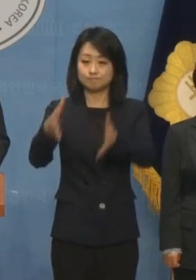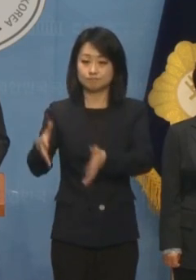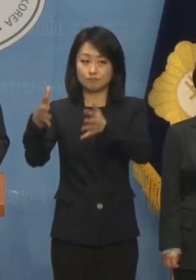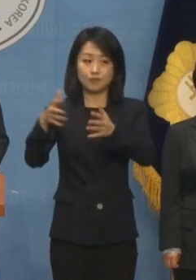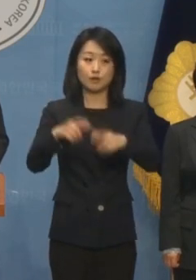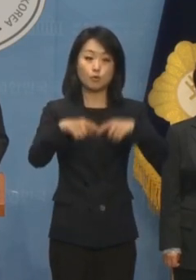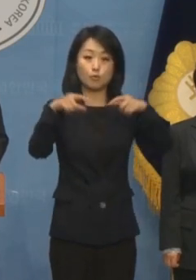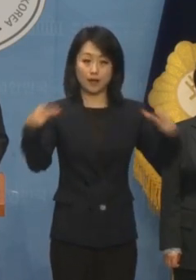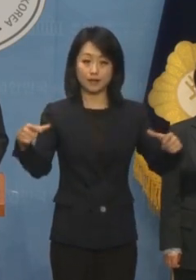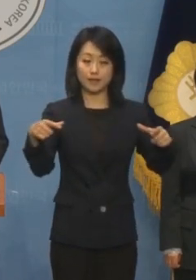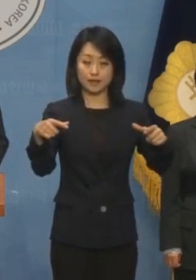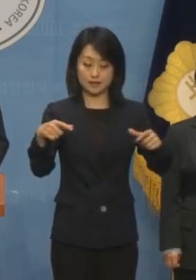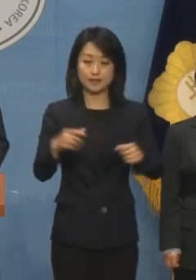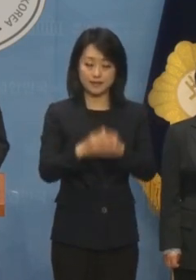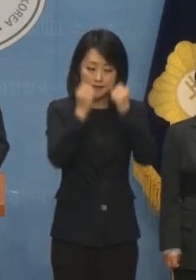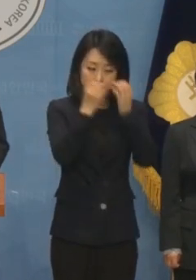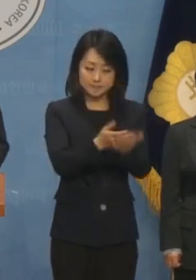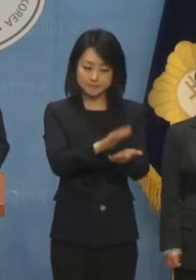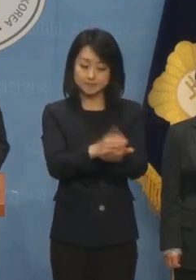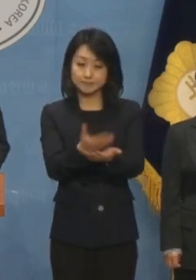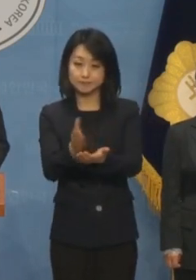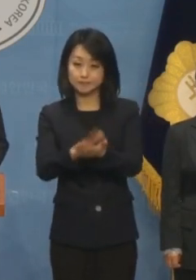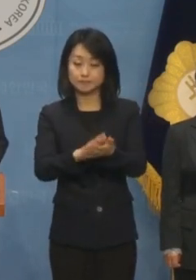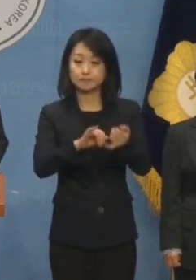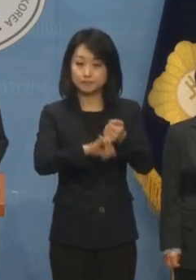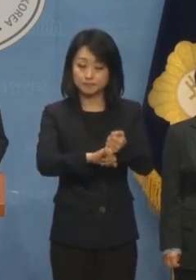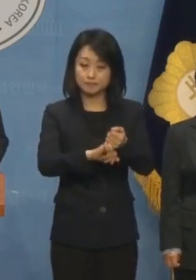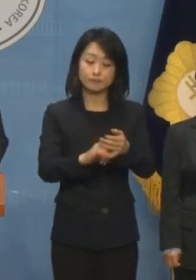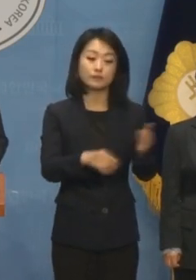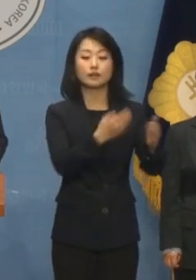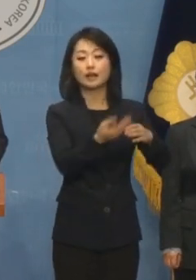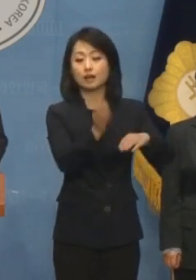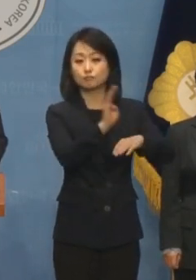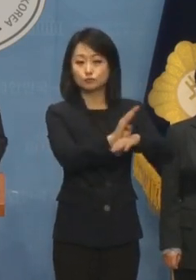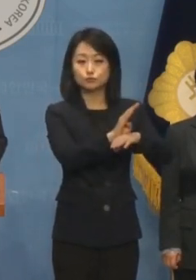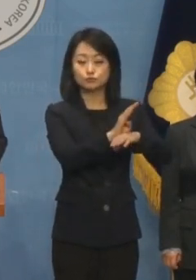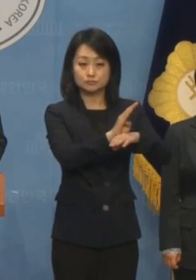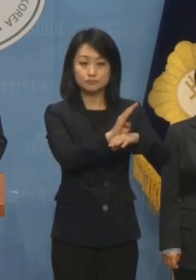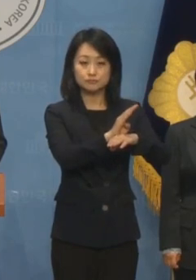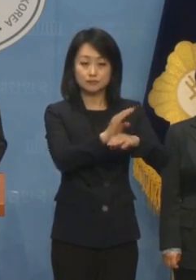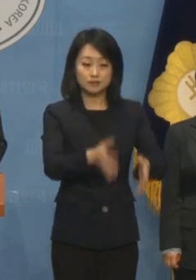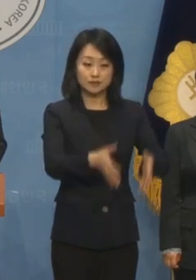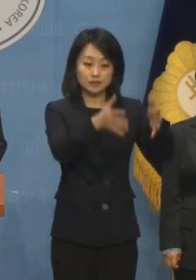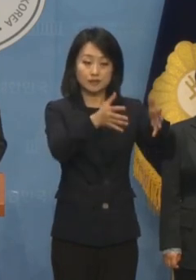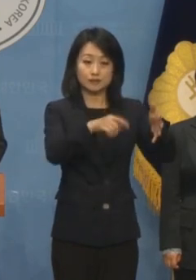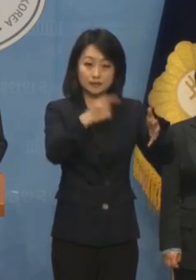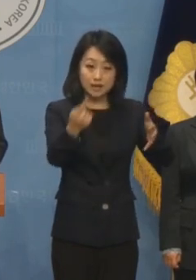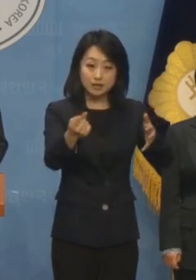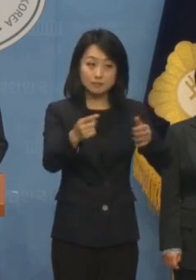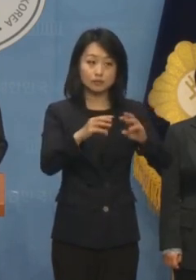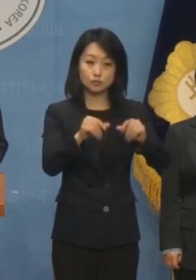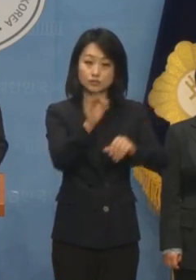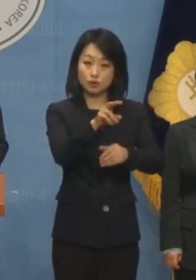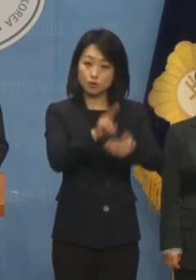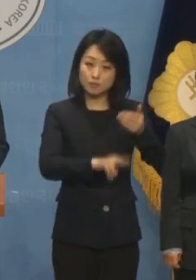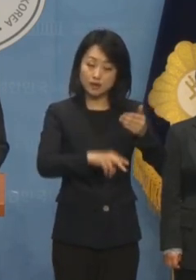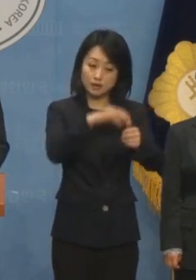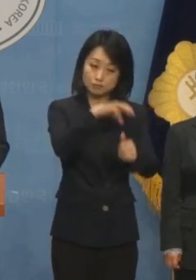속도를 높인다입니다. 강북도 개발하고 난 뒤에 토지거래 허가구역으로 묶을